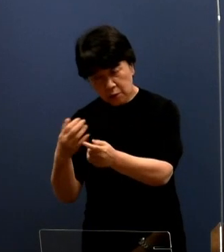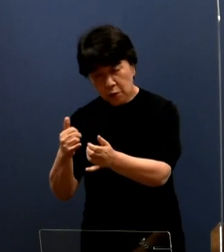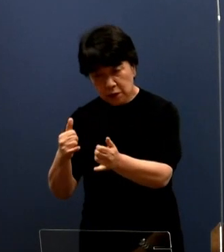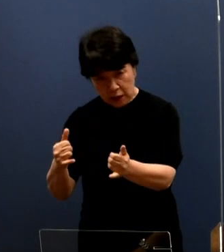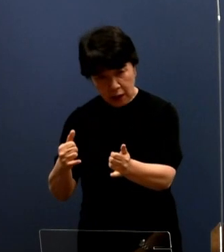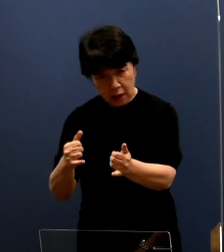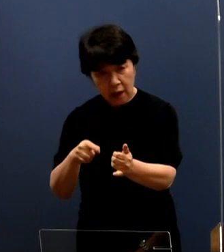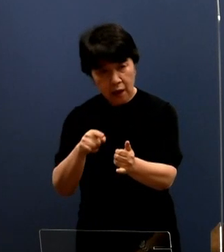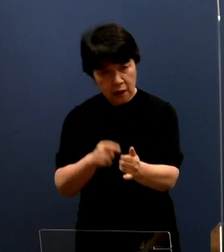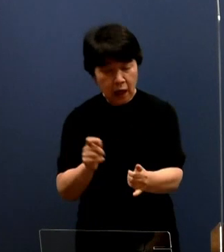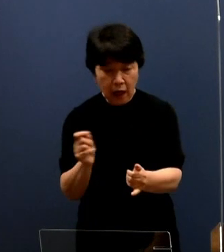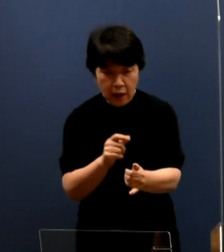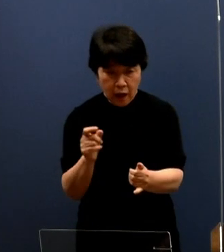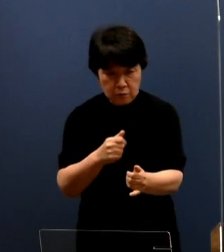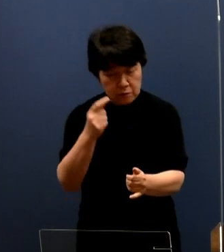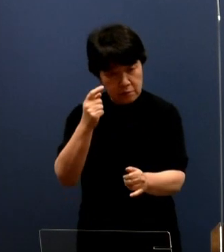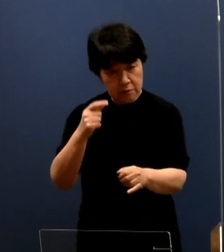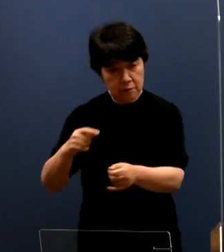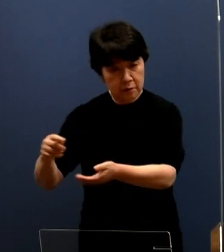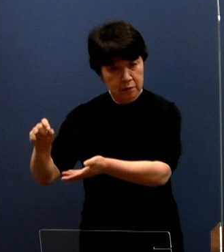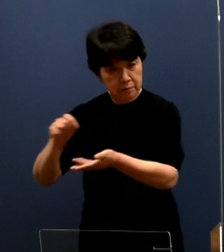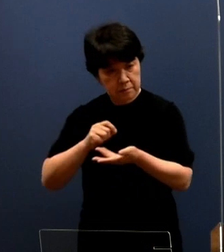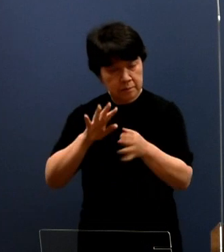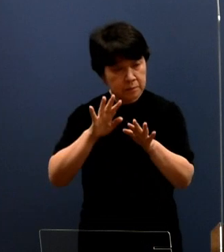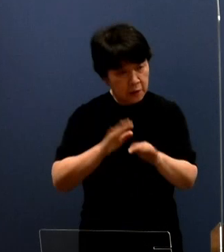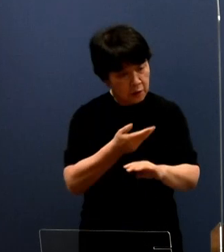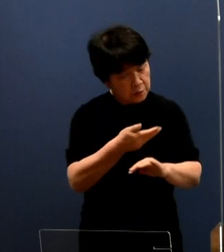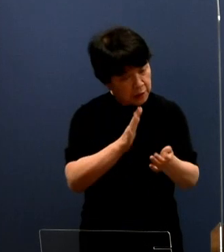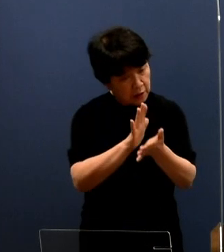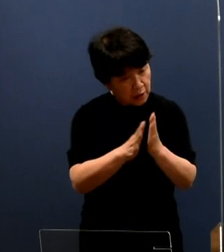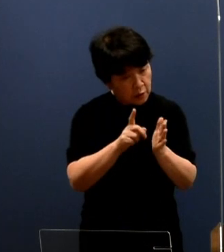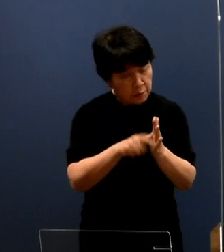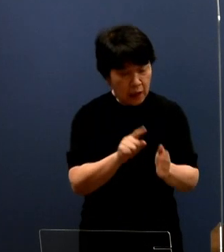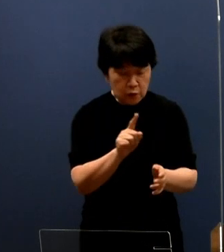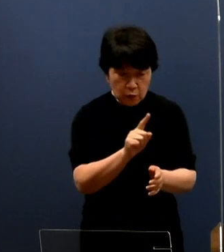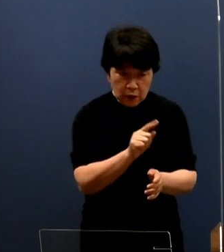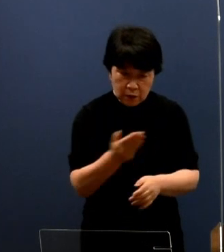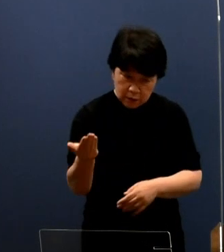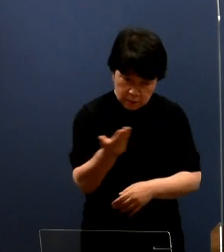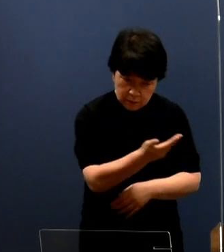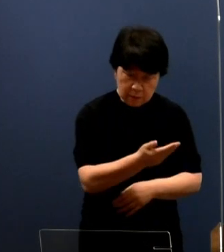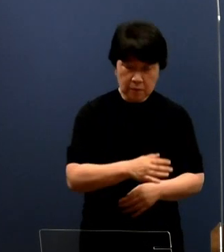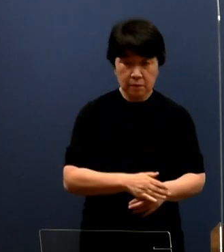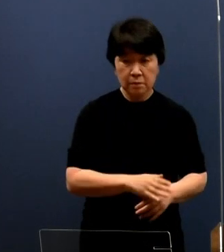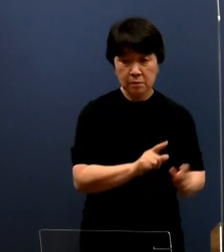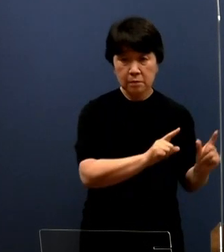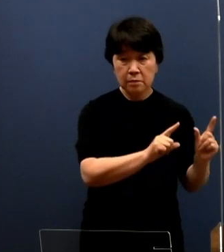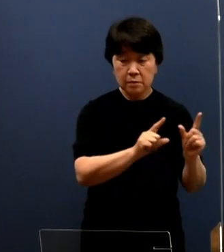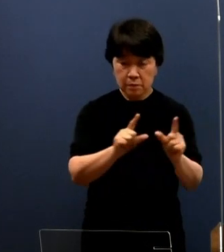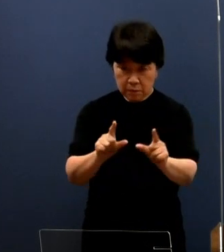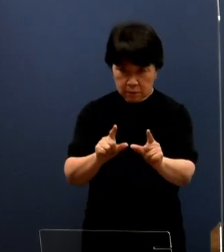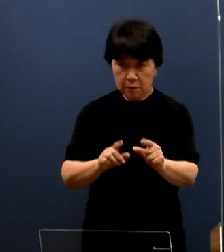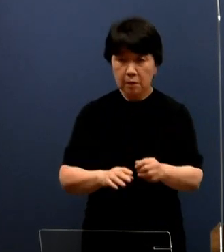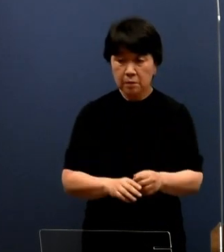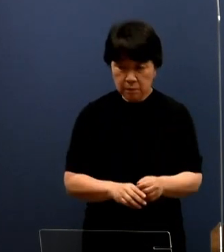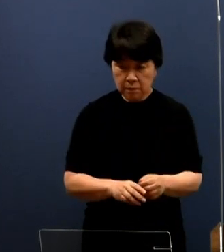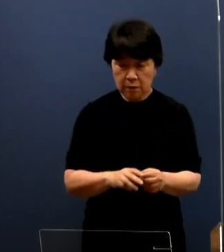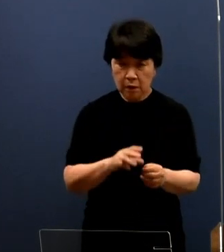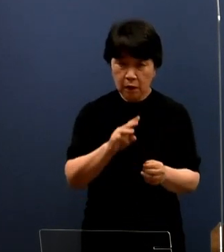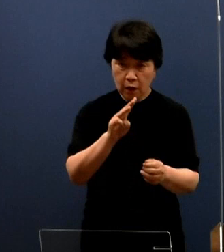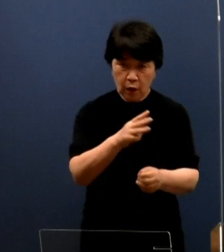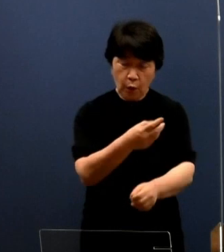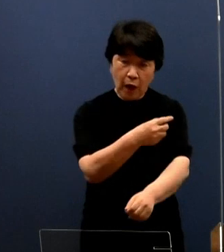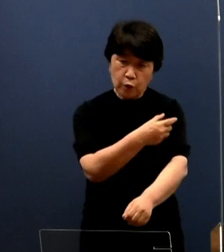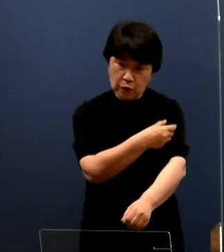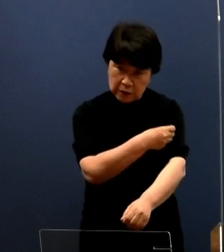県においてはどのようなお考えでしょうか。 まあ、それはワクチンが確保され